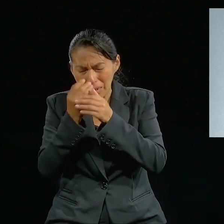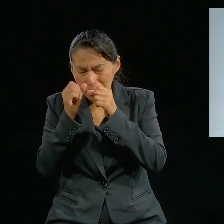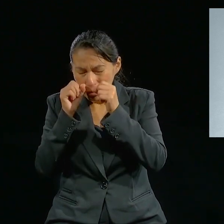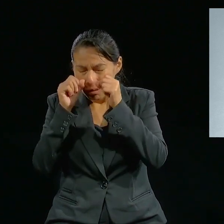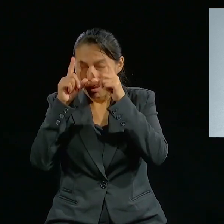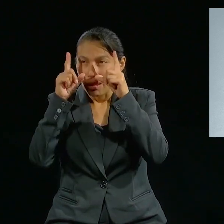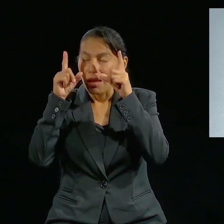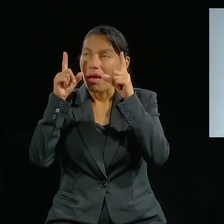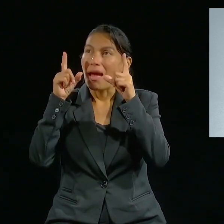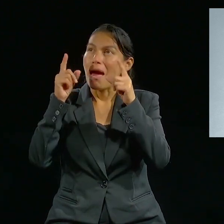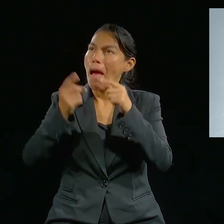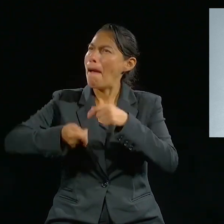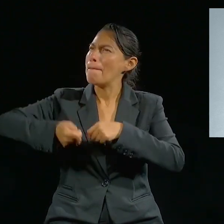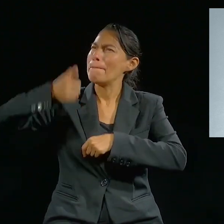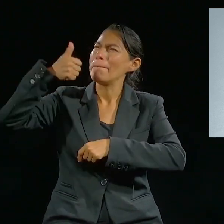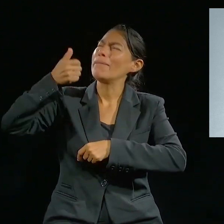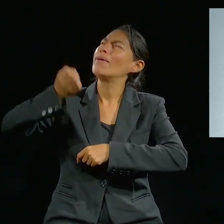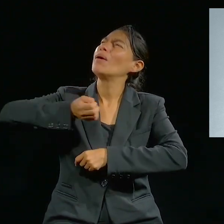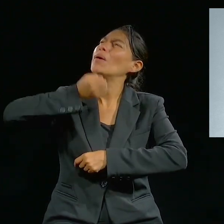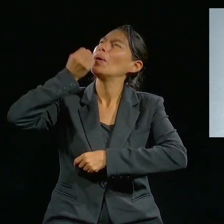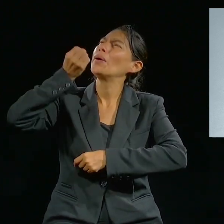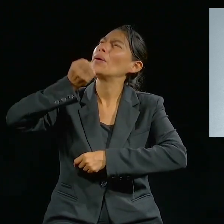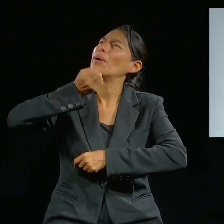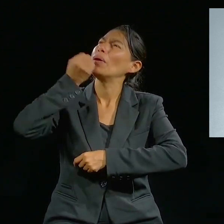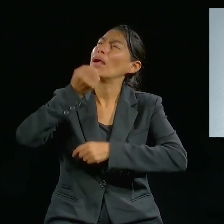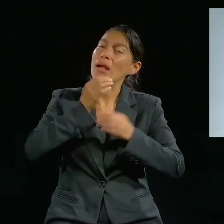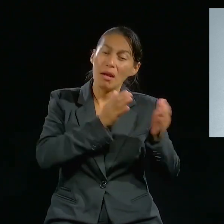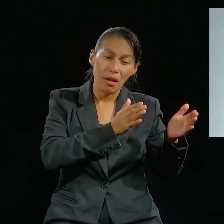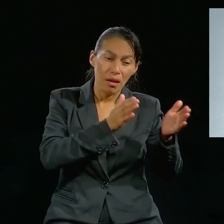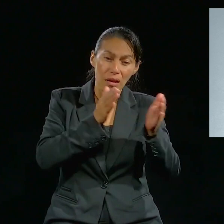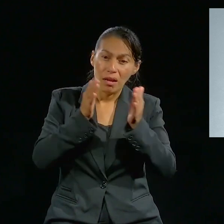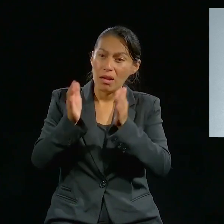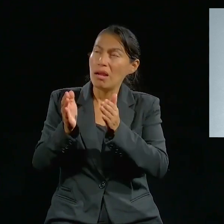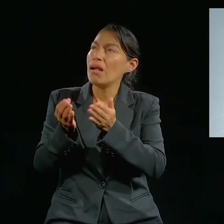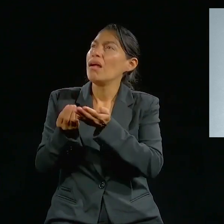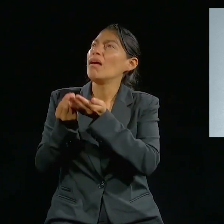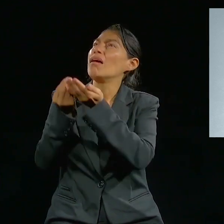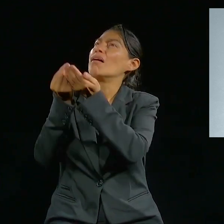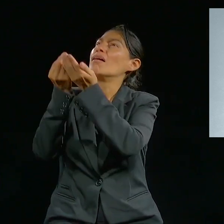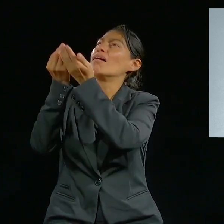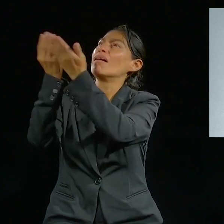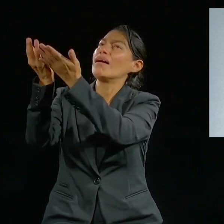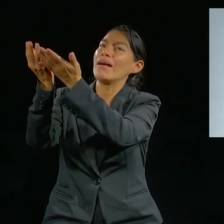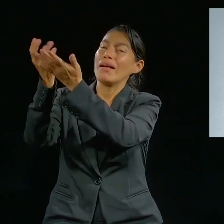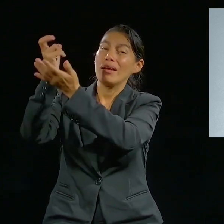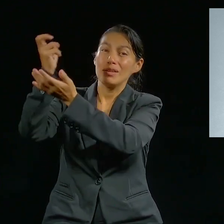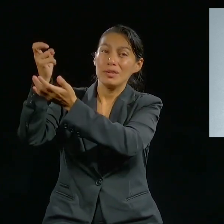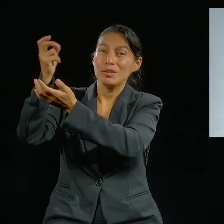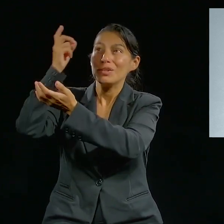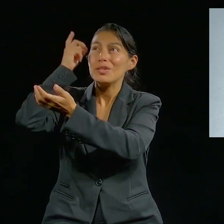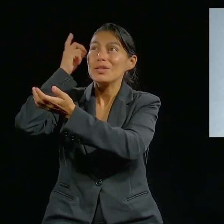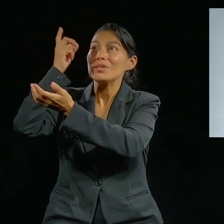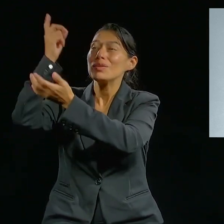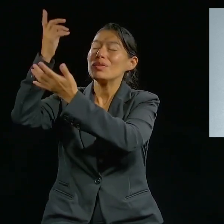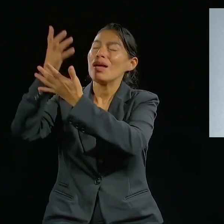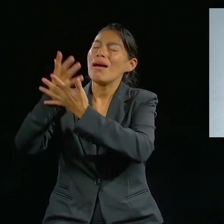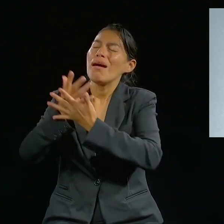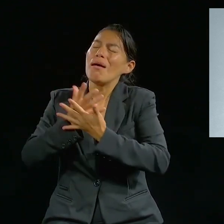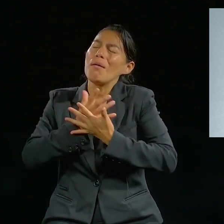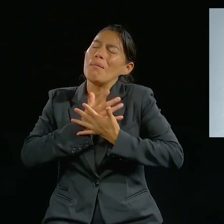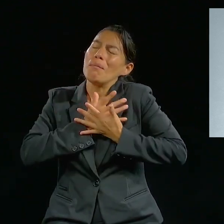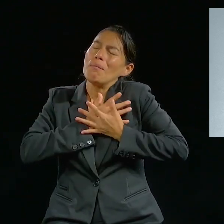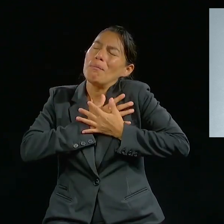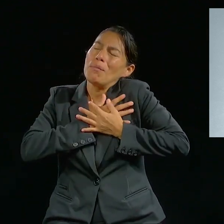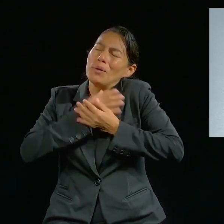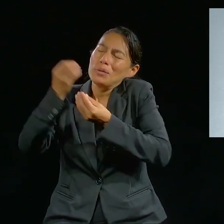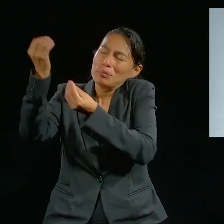todos los planes en las manos de Dios. De esa manera verás como la gloria de Dios revelará su amor